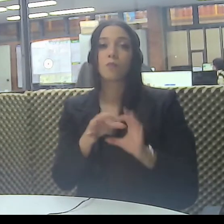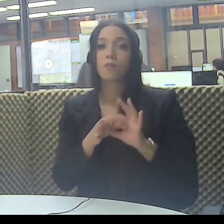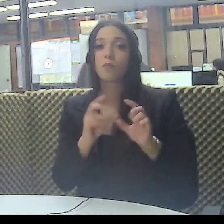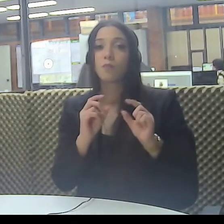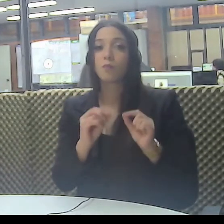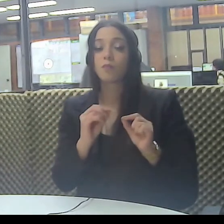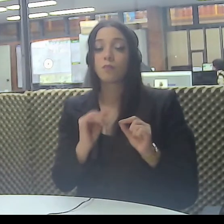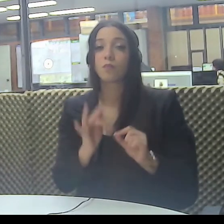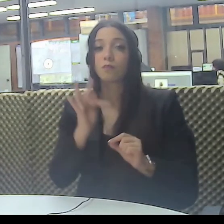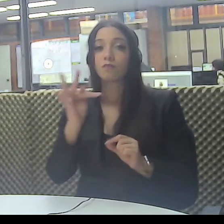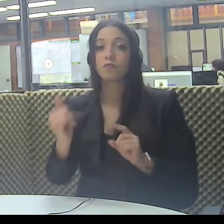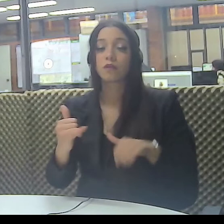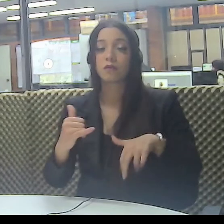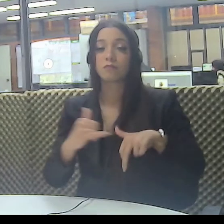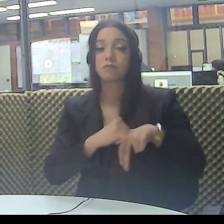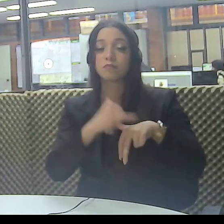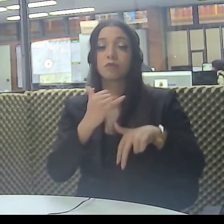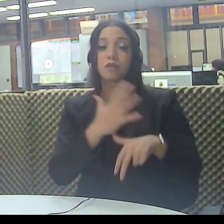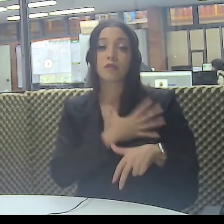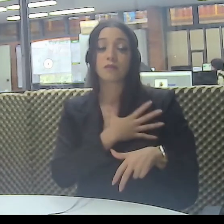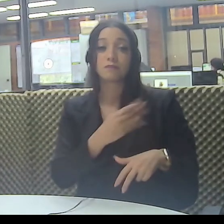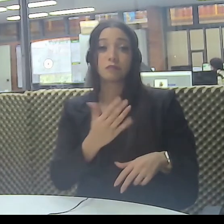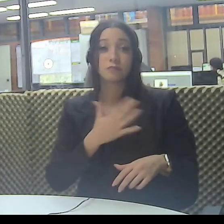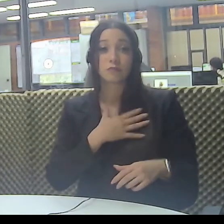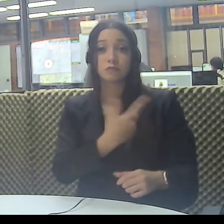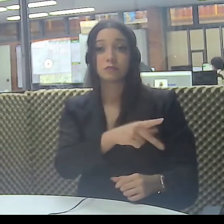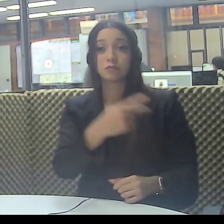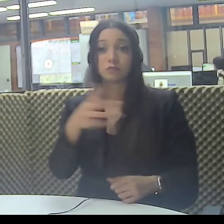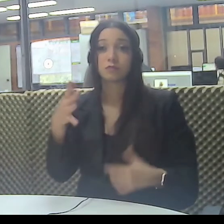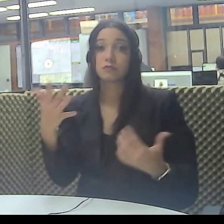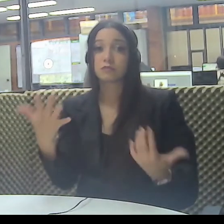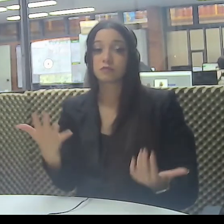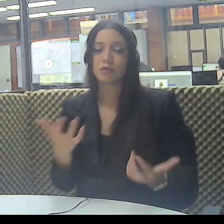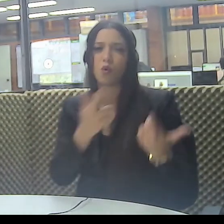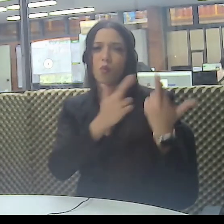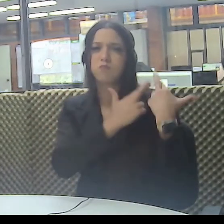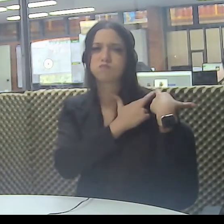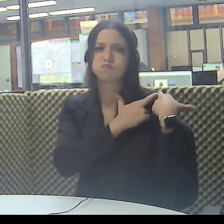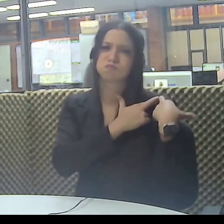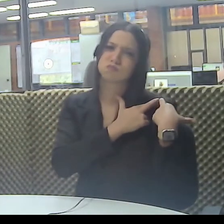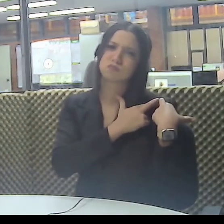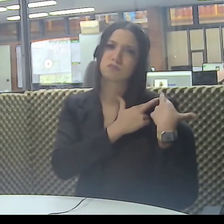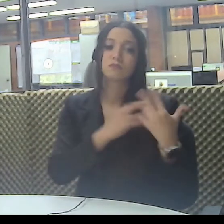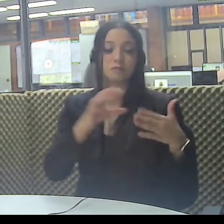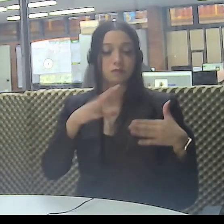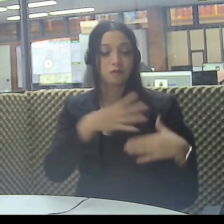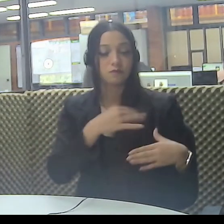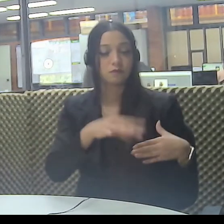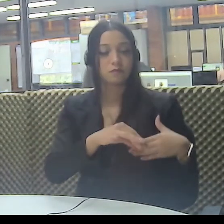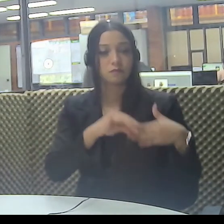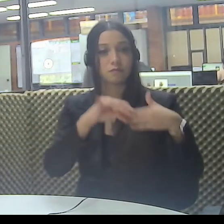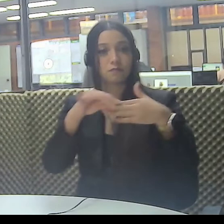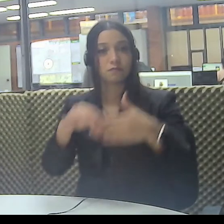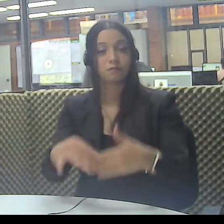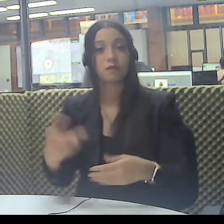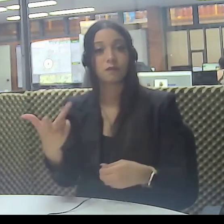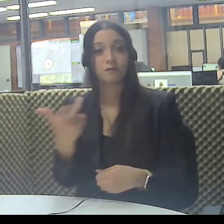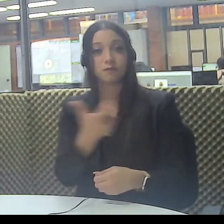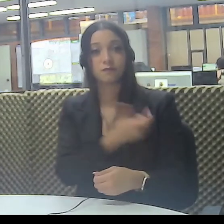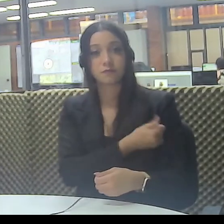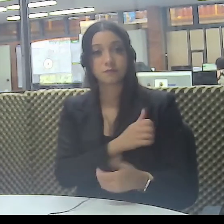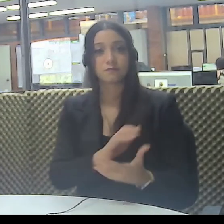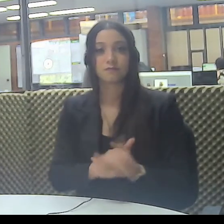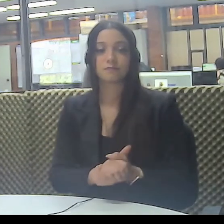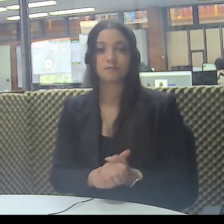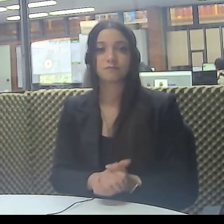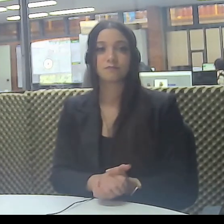que a próxima vítima seja um dos nossos filhos. Então, responsabilidade, pais, levem os seus filhos para vacinar.